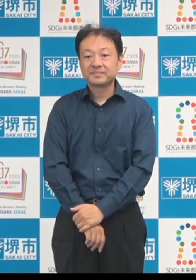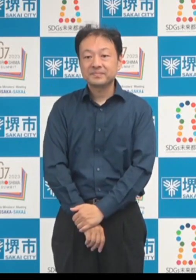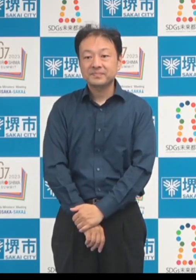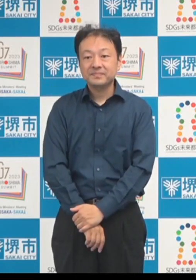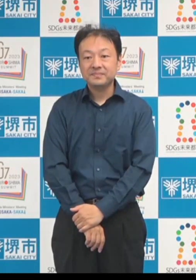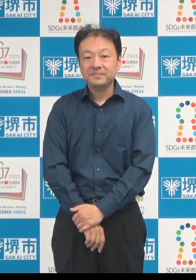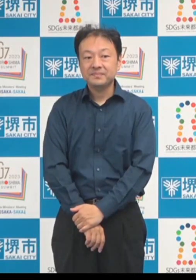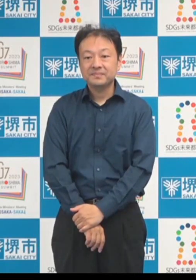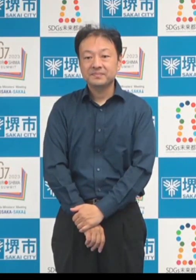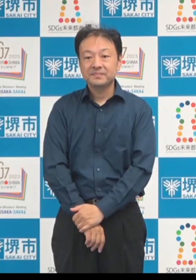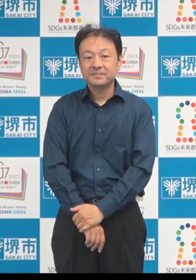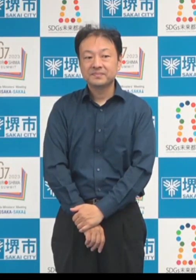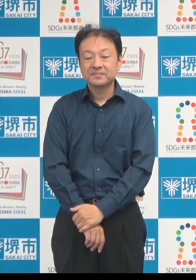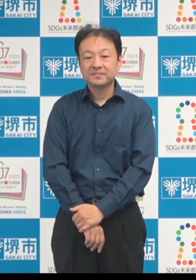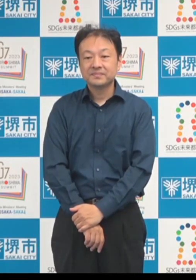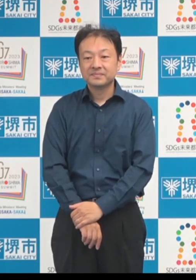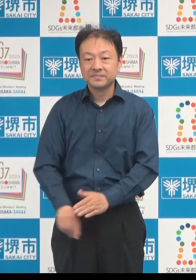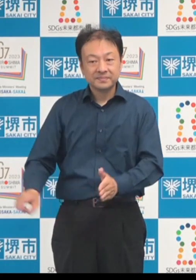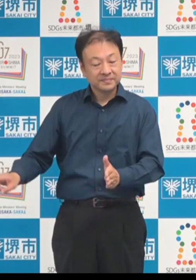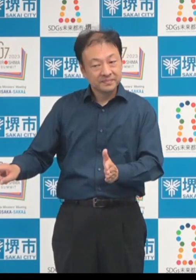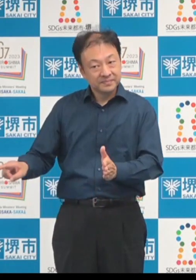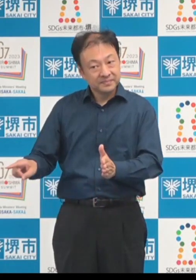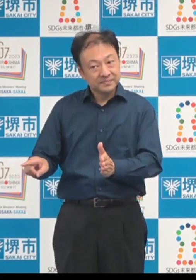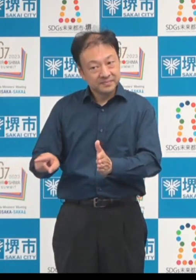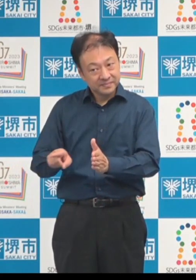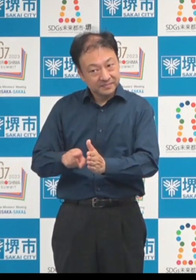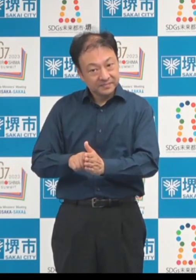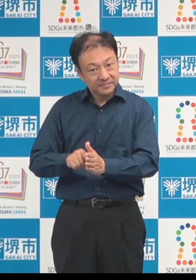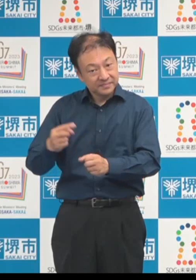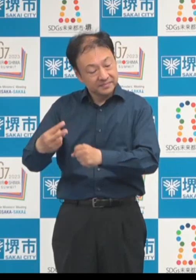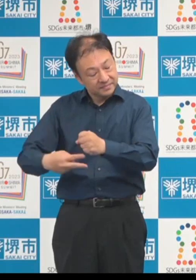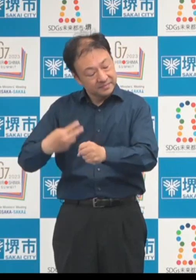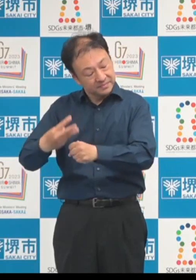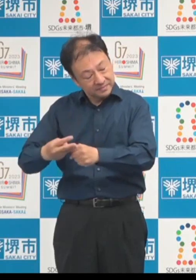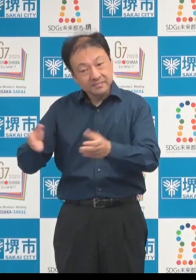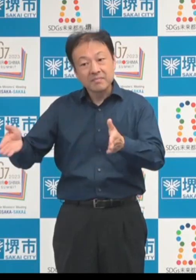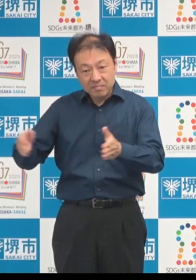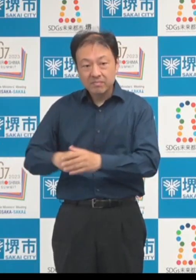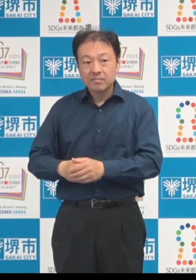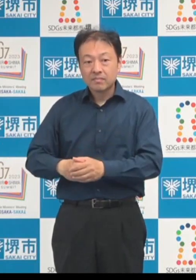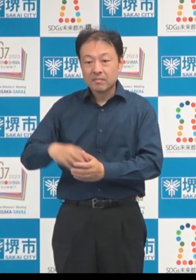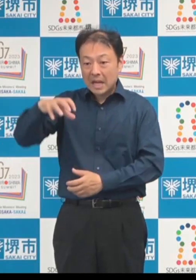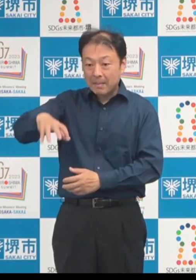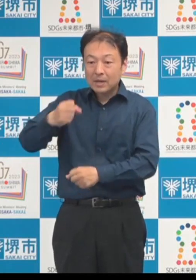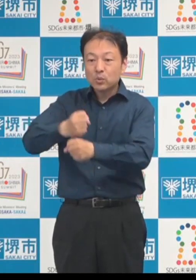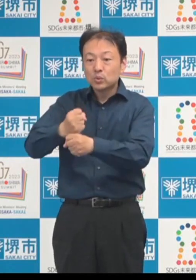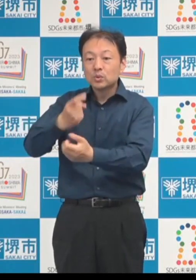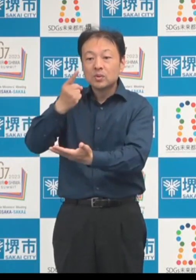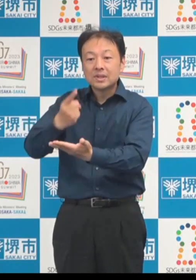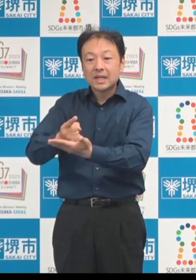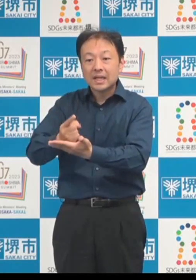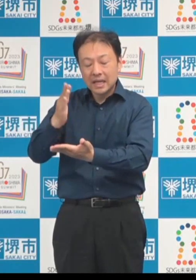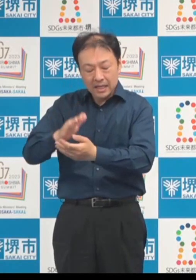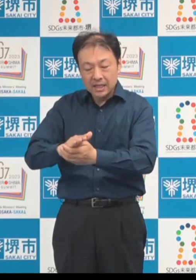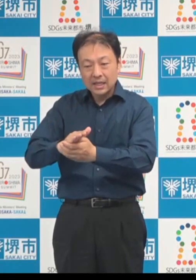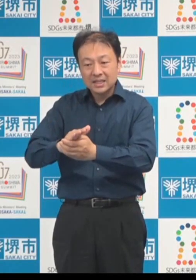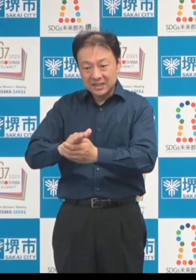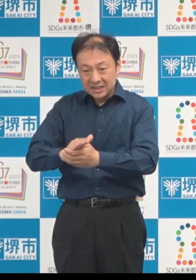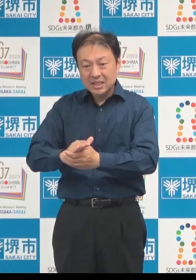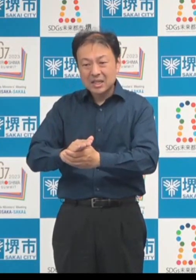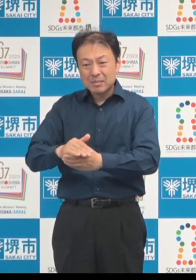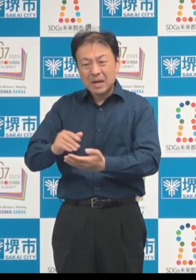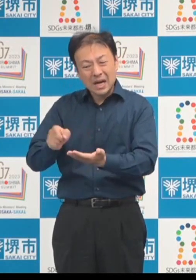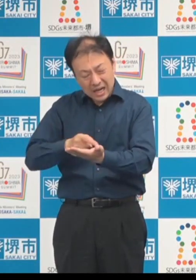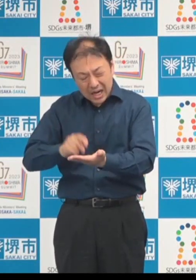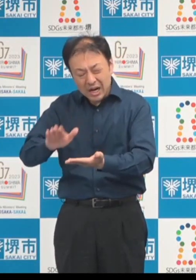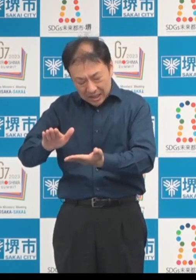この数年の間でもですね、もちろん場を作るだけではなくて、さまざま取り組みを行いながら発信も十分ではないにしろ行っています